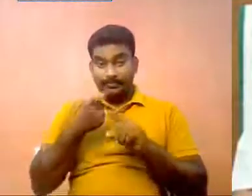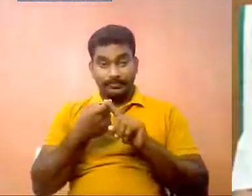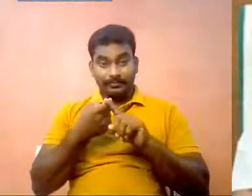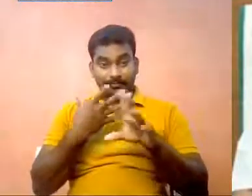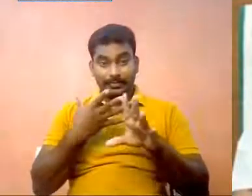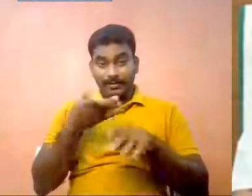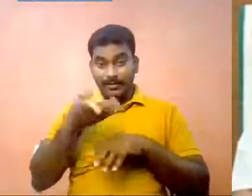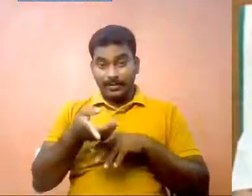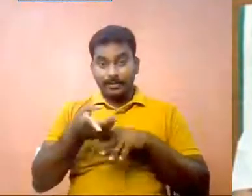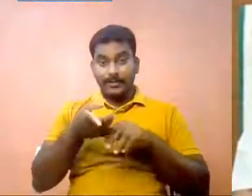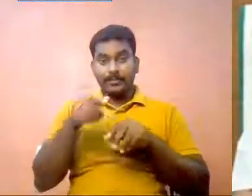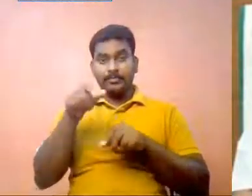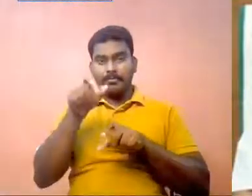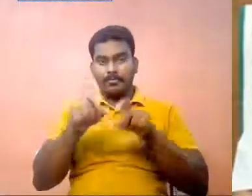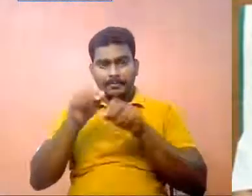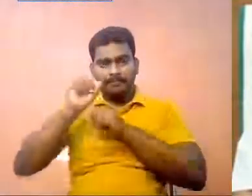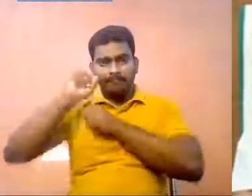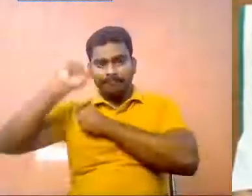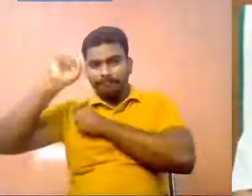ചില സമരരീതികളും